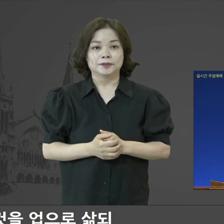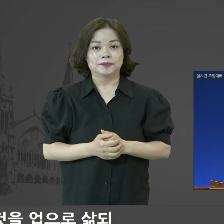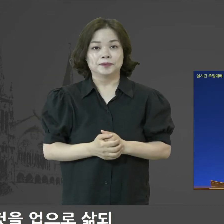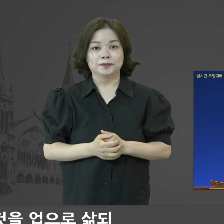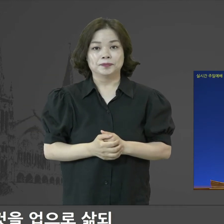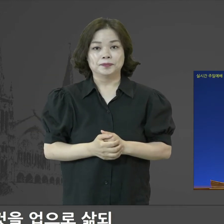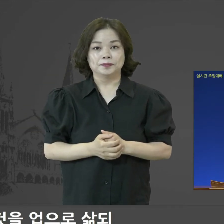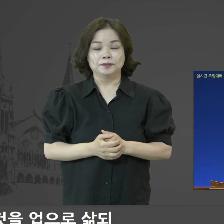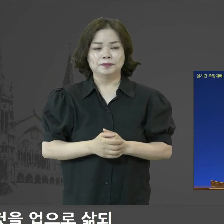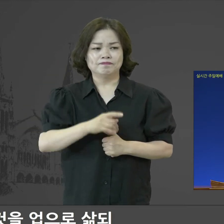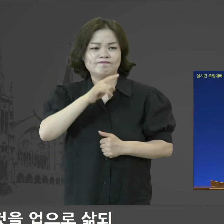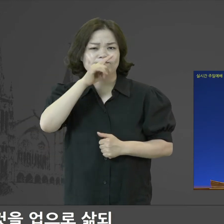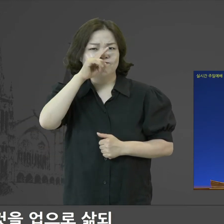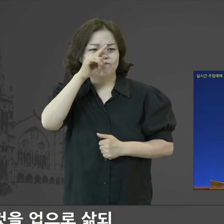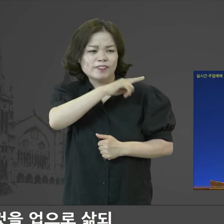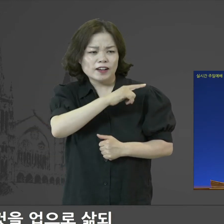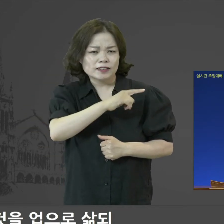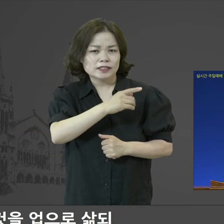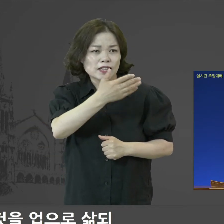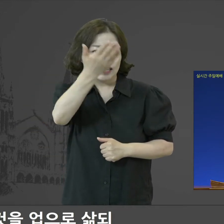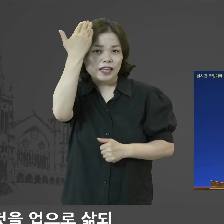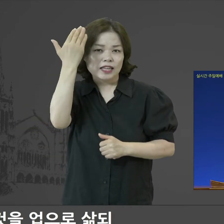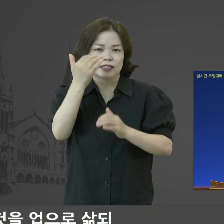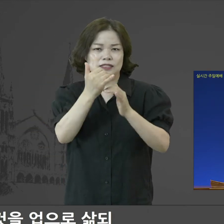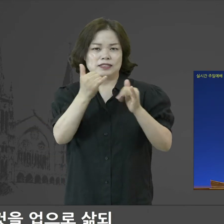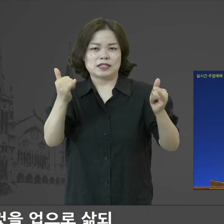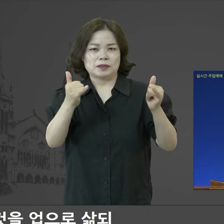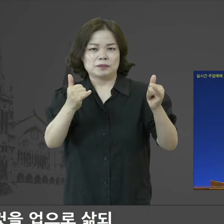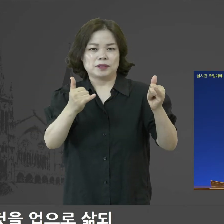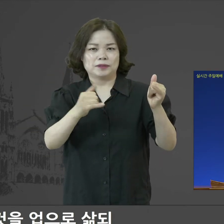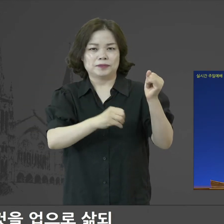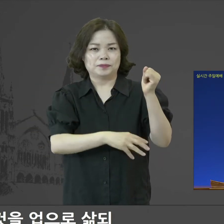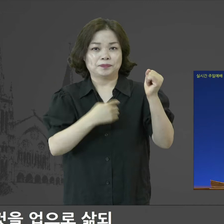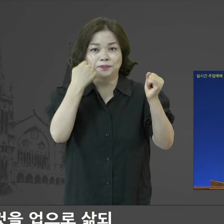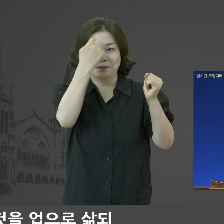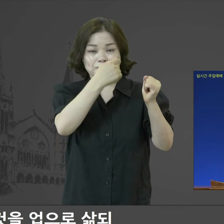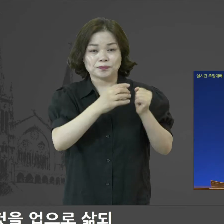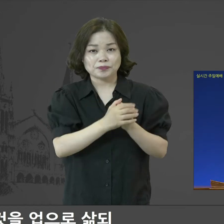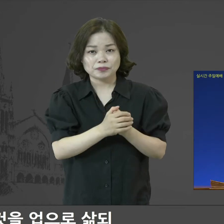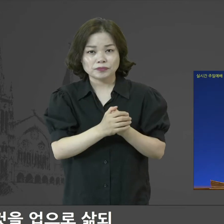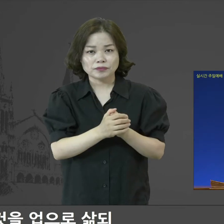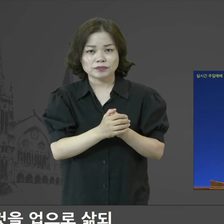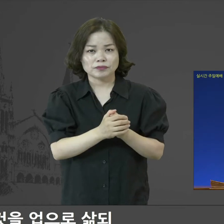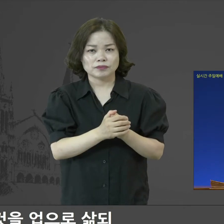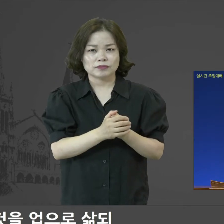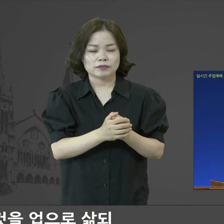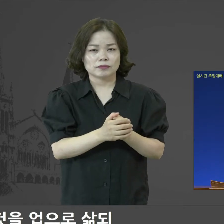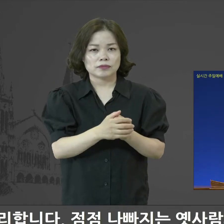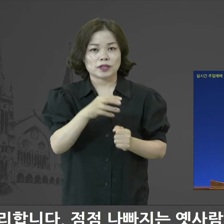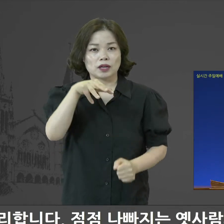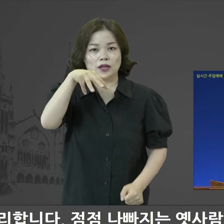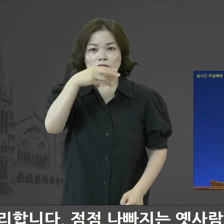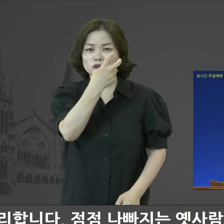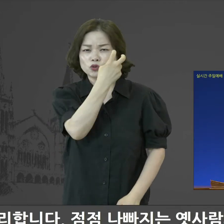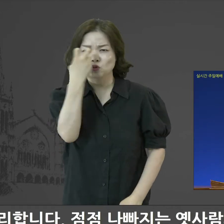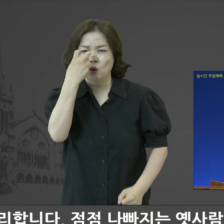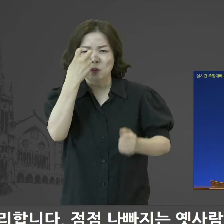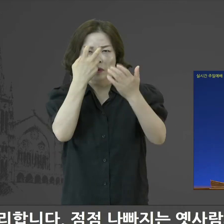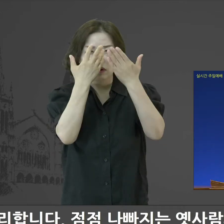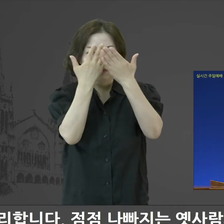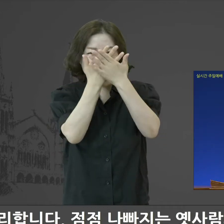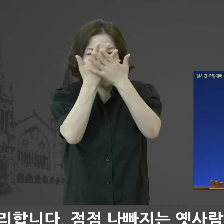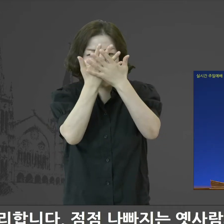점점 나빠지는 옛사람의 민낯, 첫 번째 단계 총명이 어두워지고,